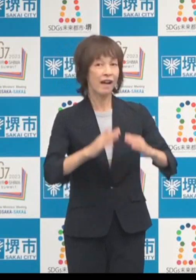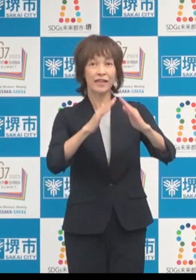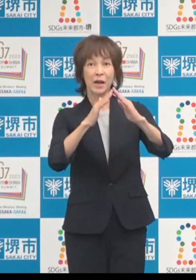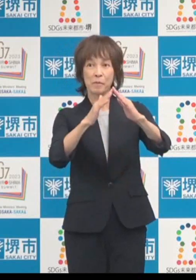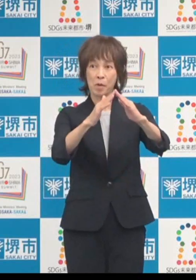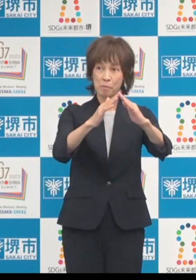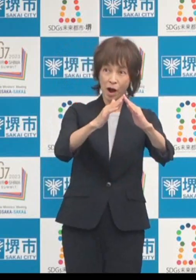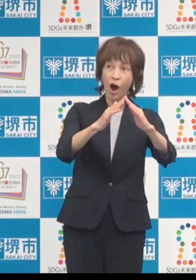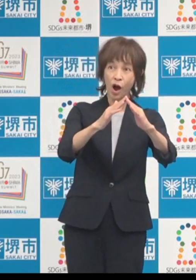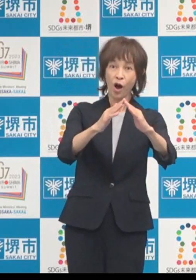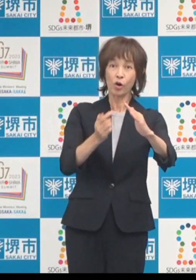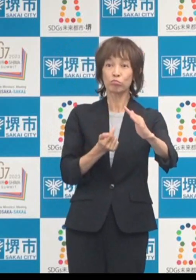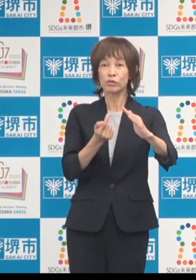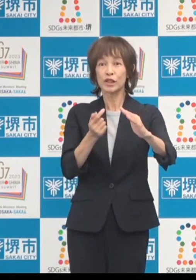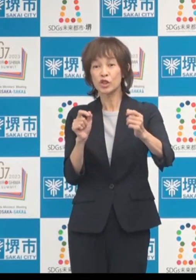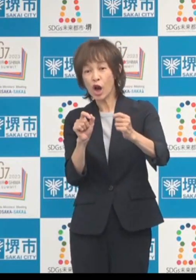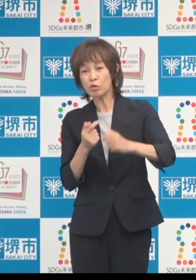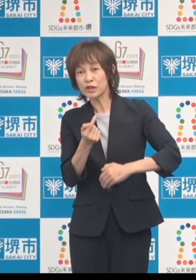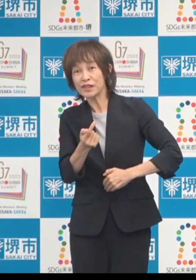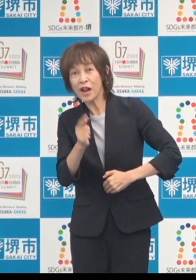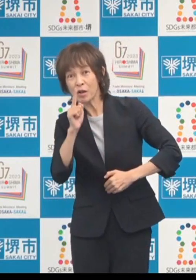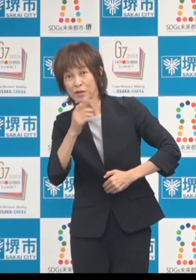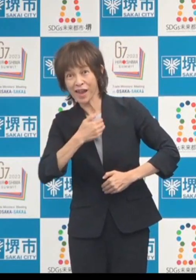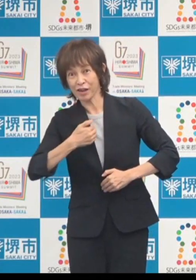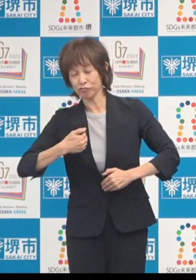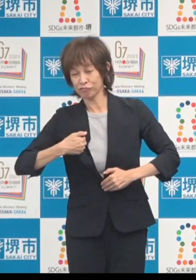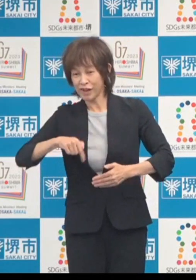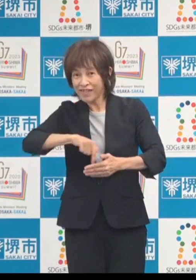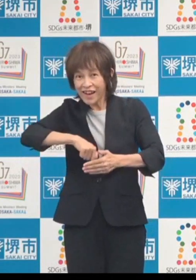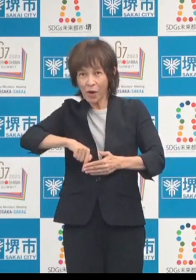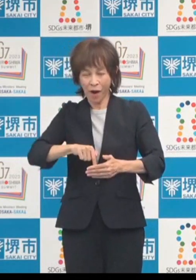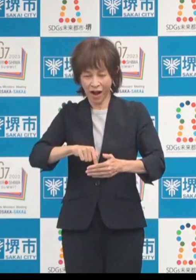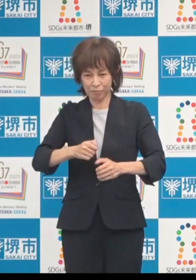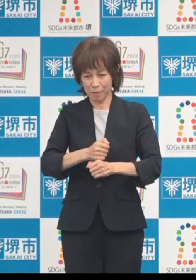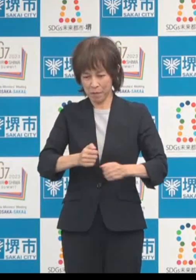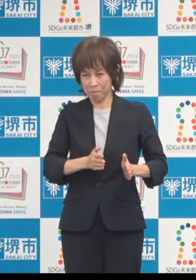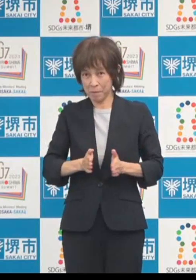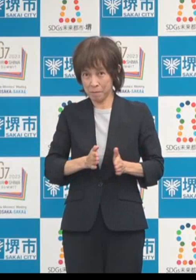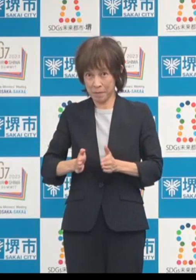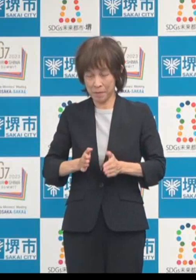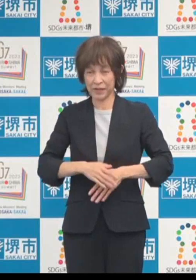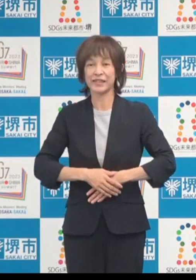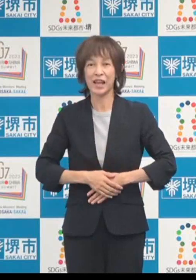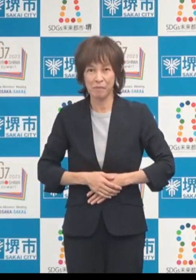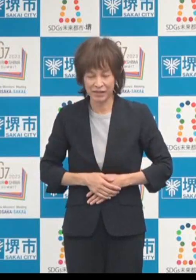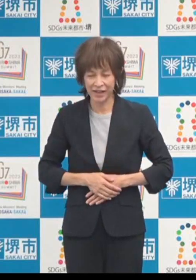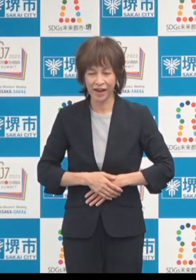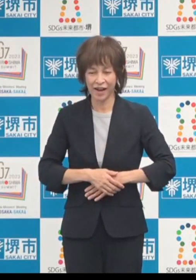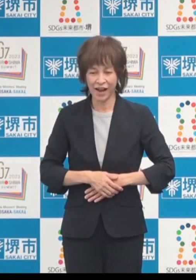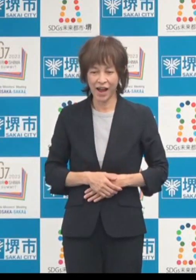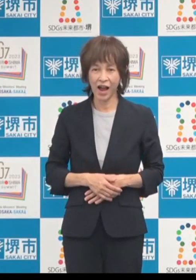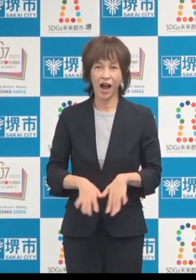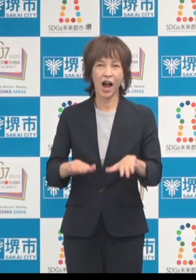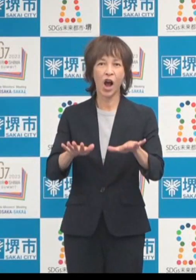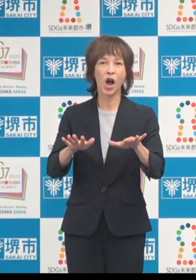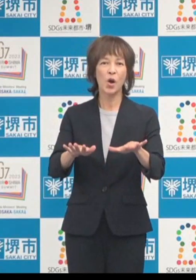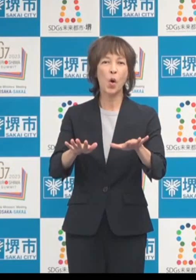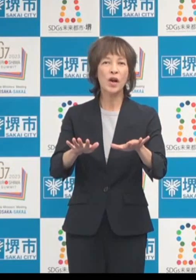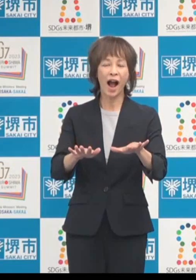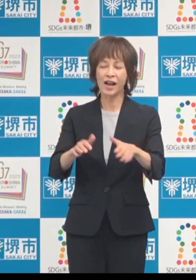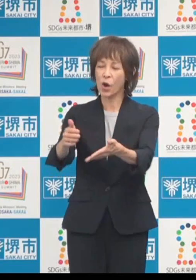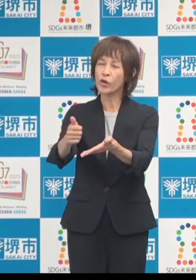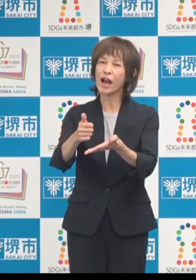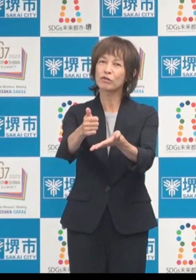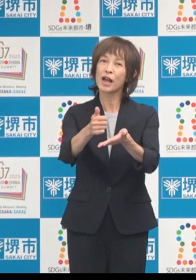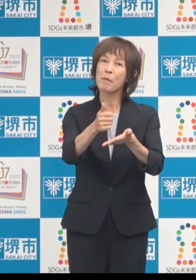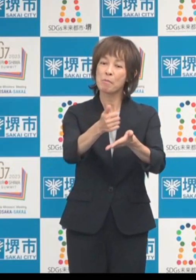と外からは見ることができましたが、中は修復作業を行っておりました。そしてこの度お客様を迎